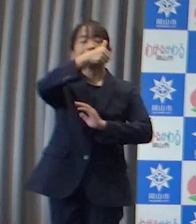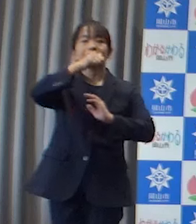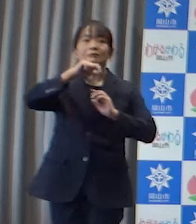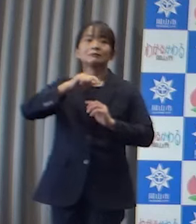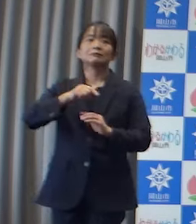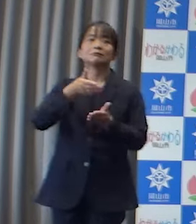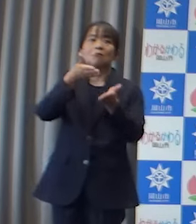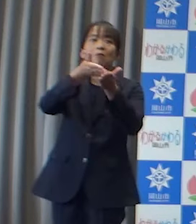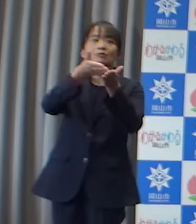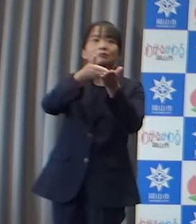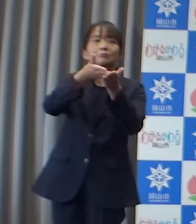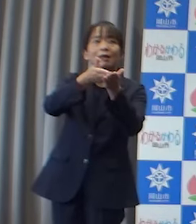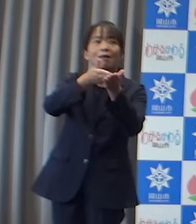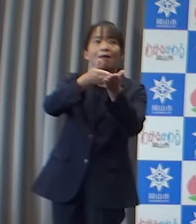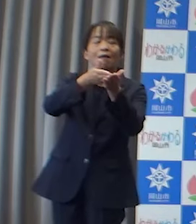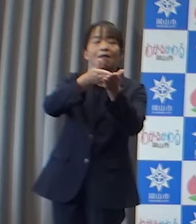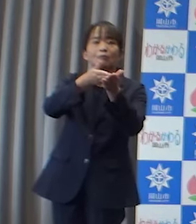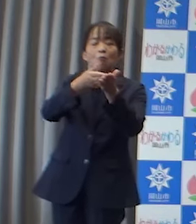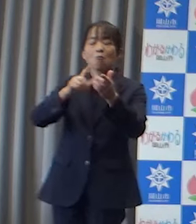から市長感じられましたか。